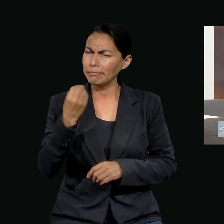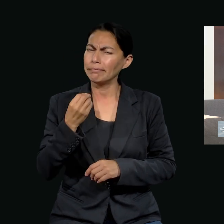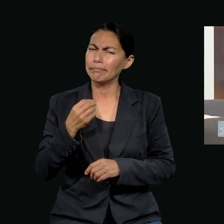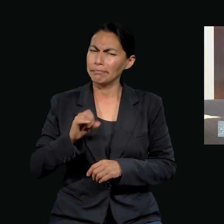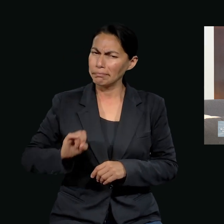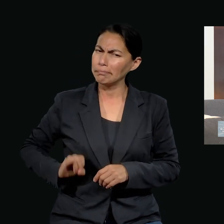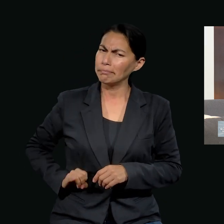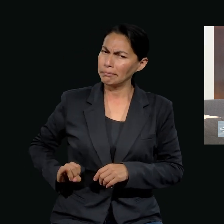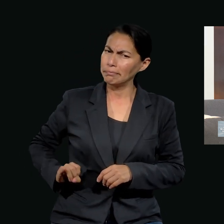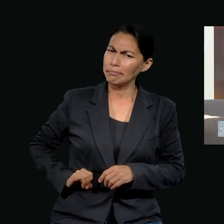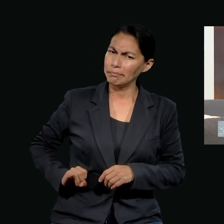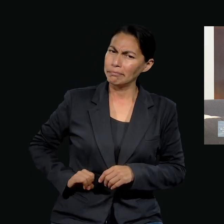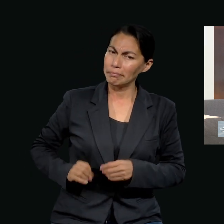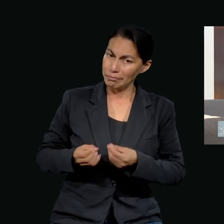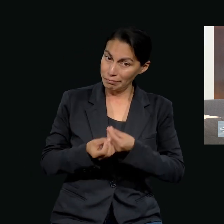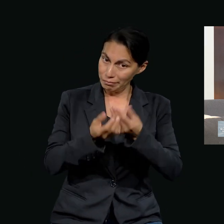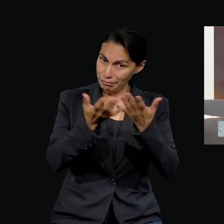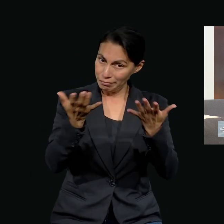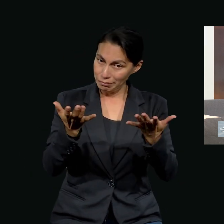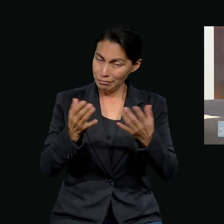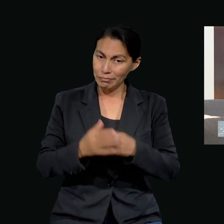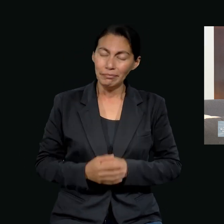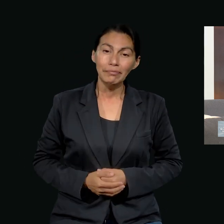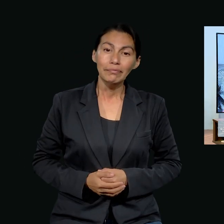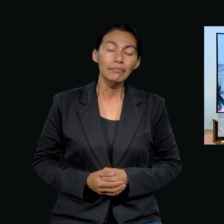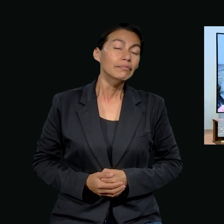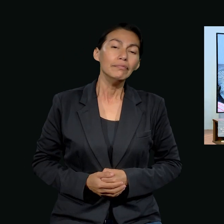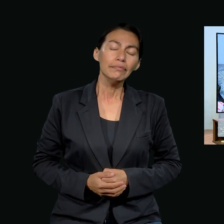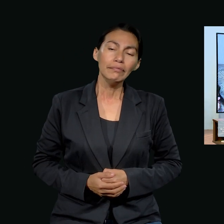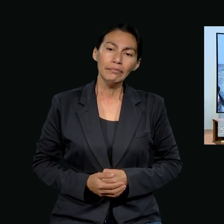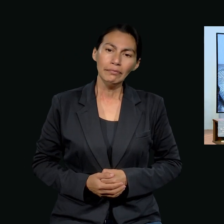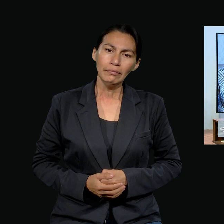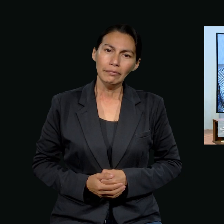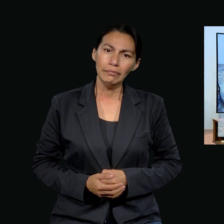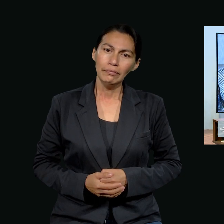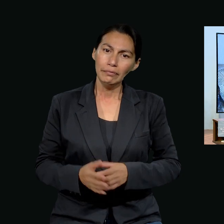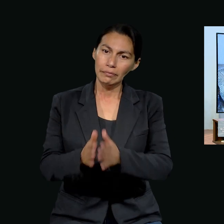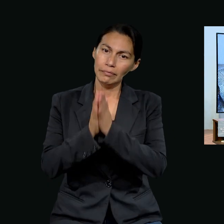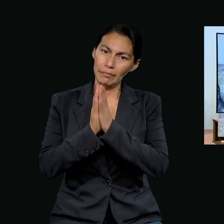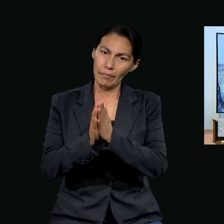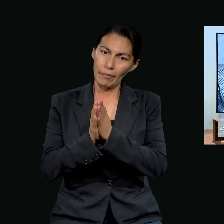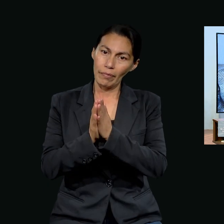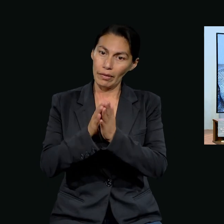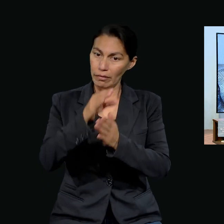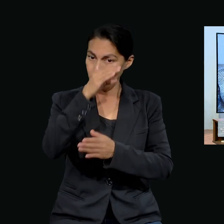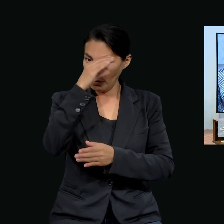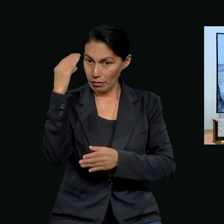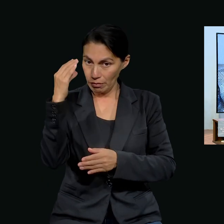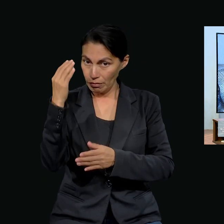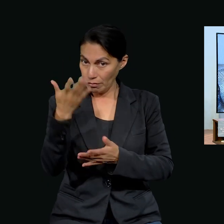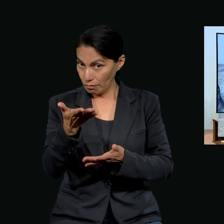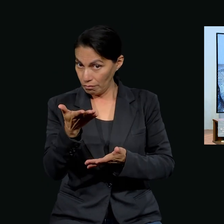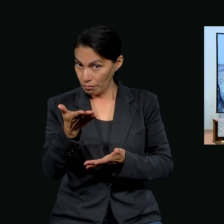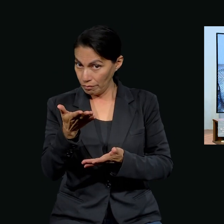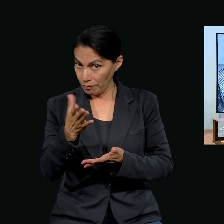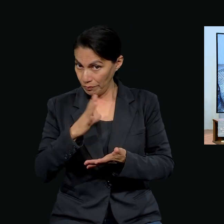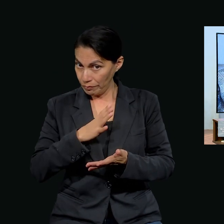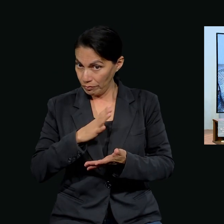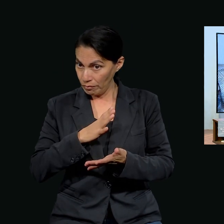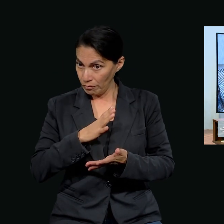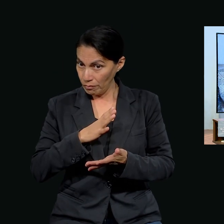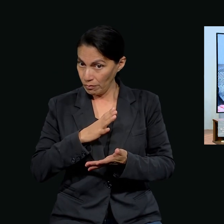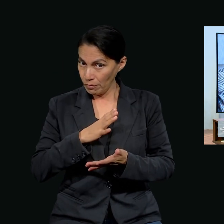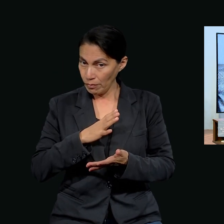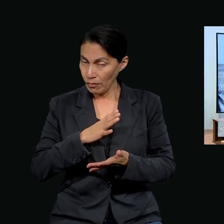que compartir. Puede comentarnos algunas fotografías que ustedes tienen, ojalá